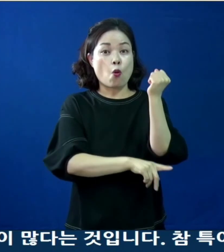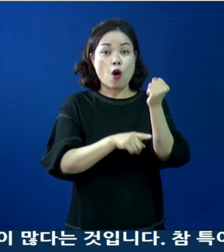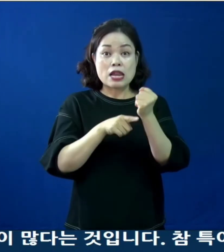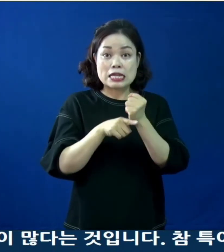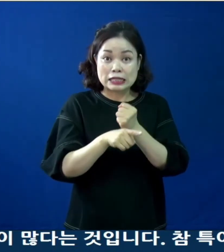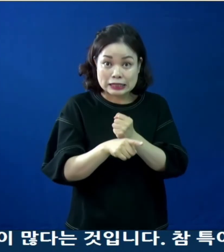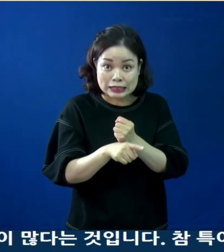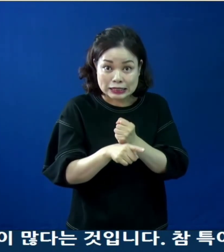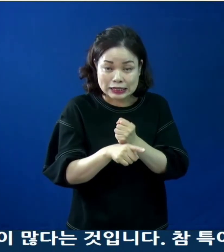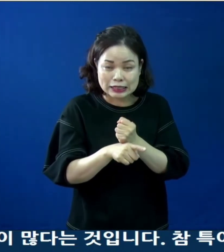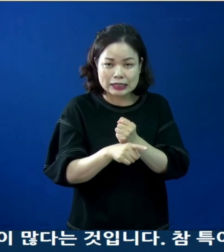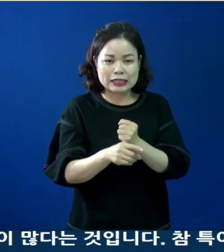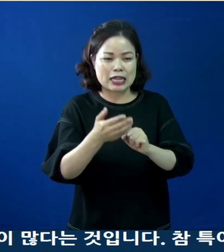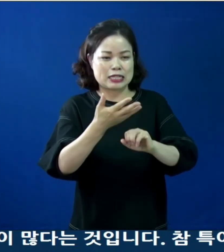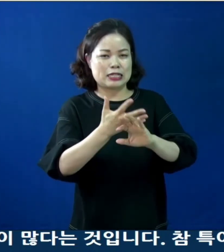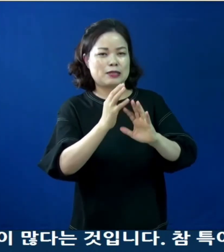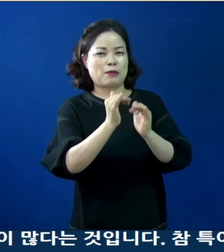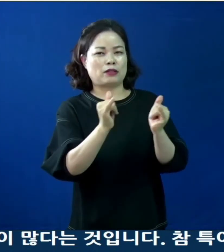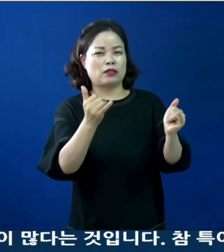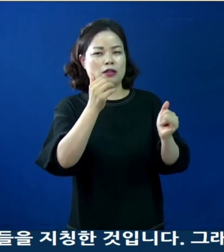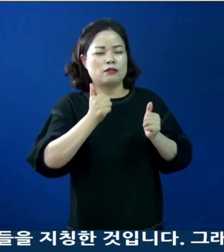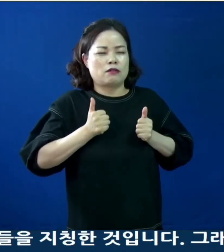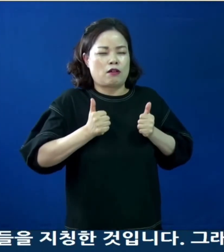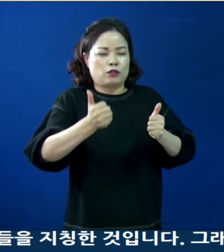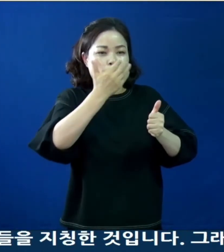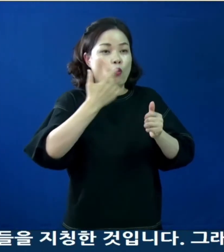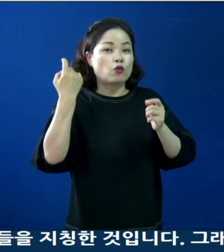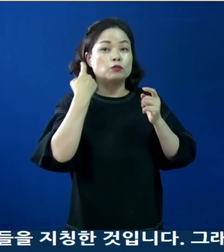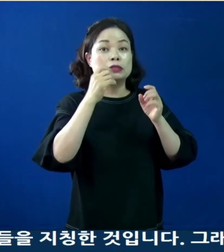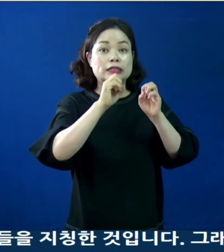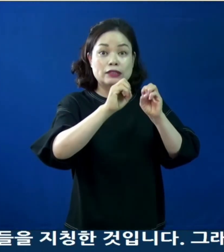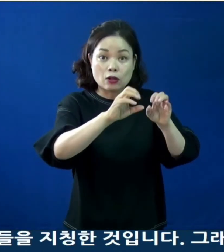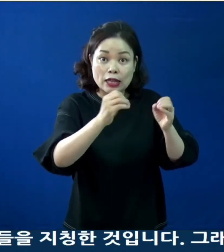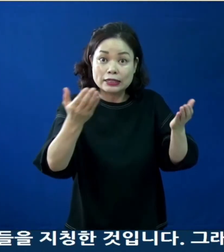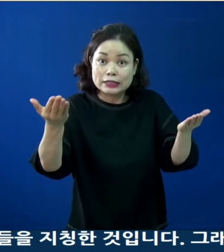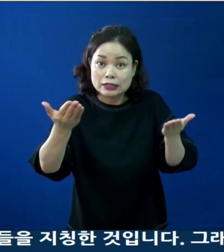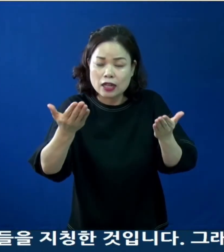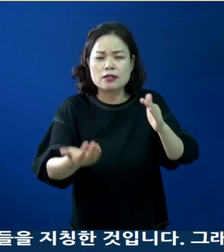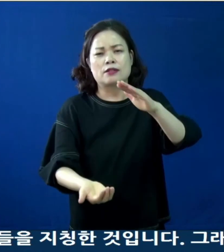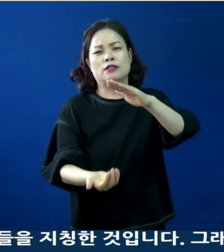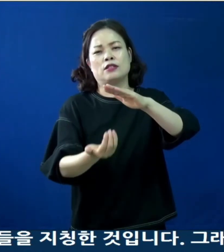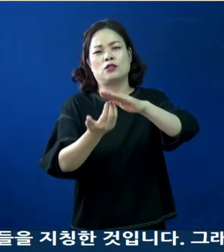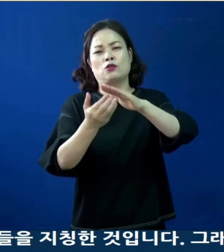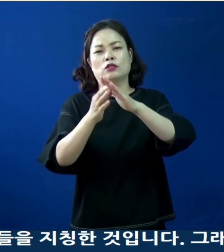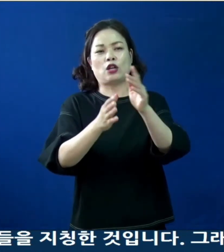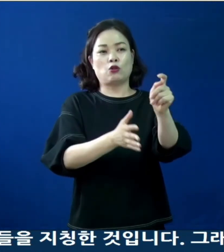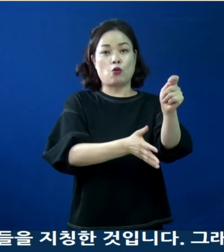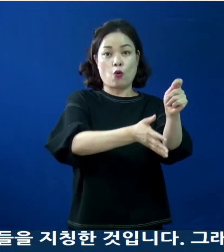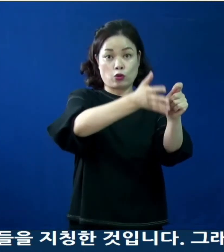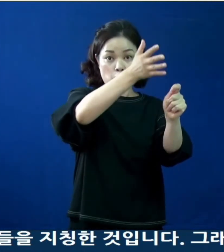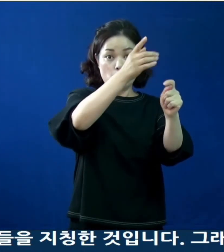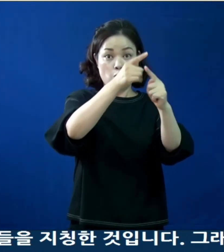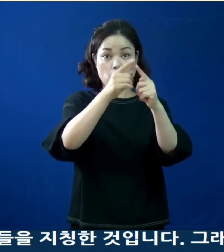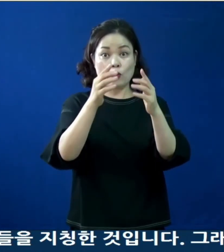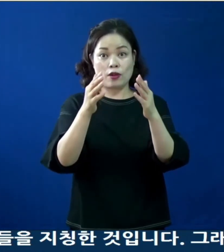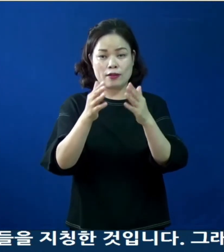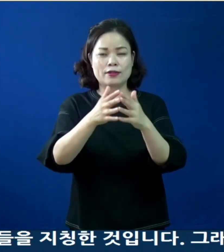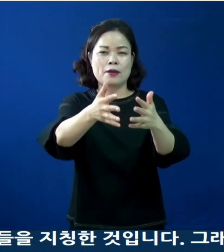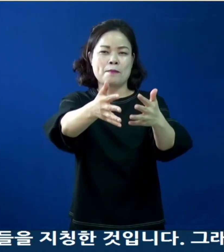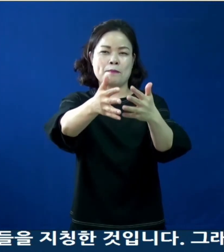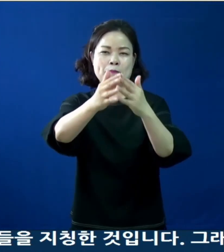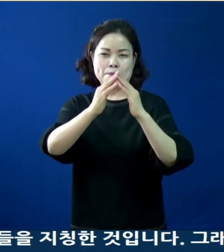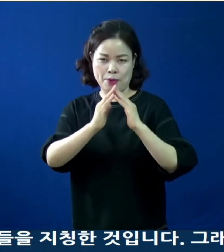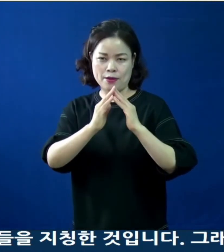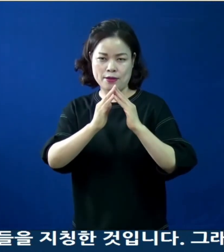이제 이방인에게도 열심히 복음을 전하는 그런 역사를 이루었을 때 고린도의 교회가